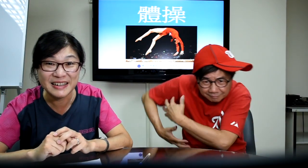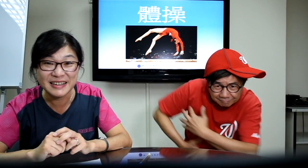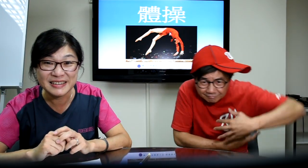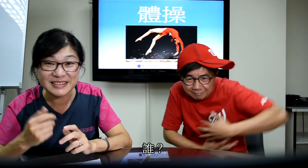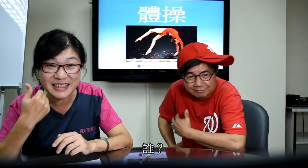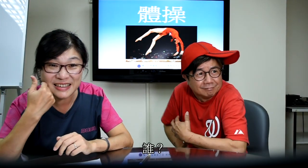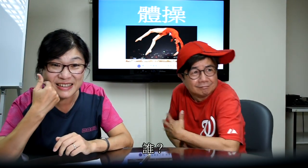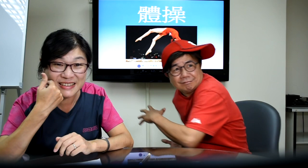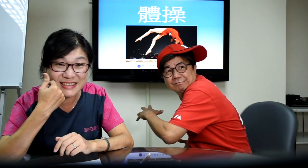谁？